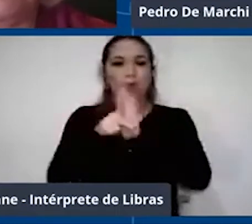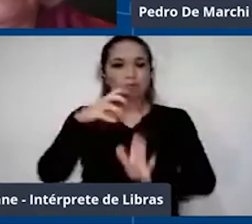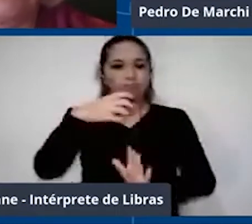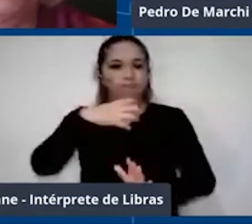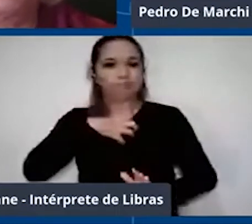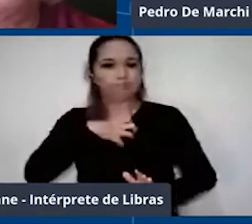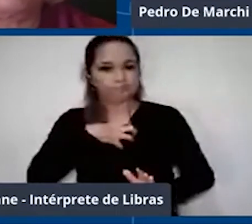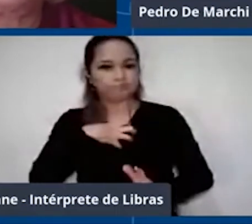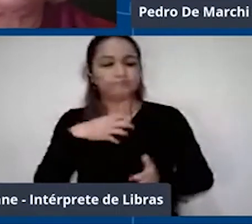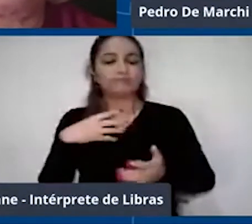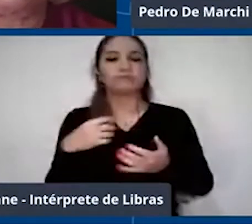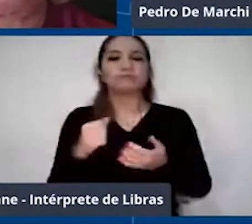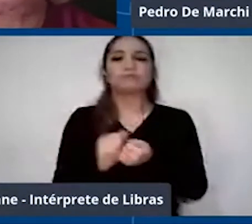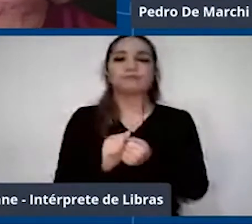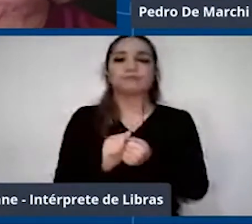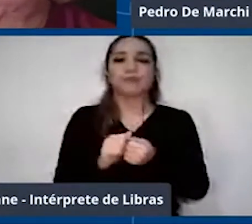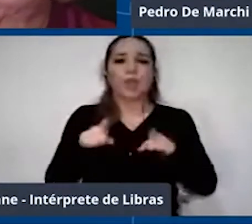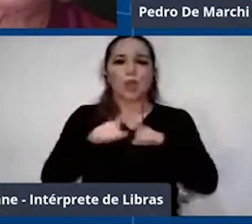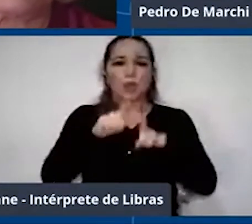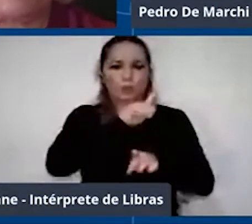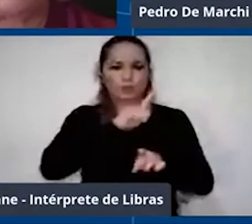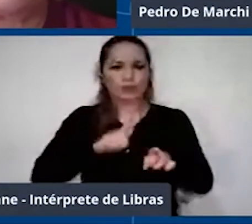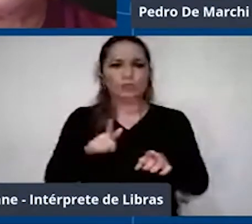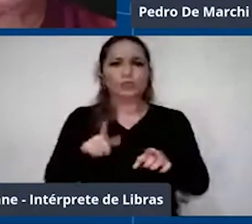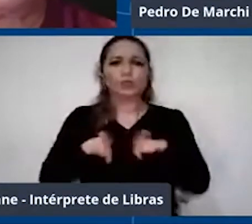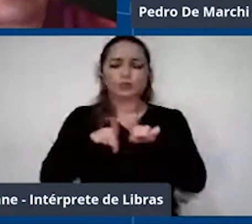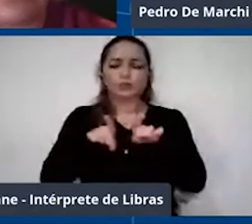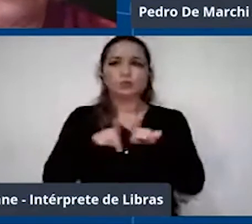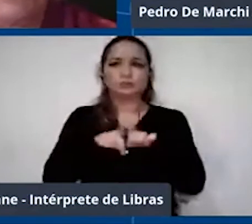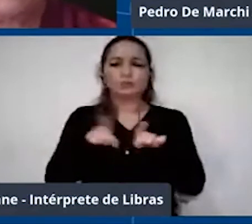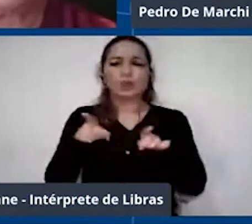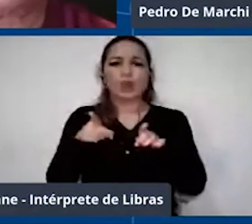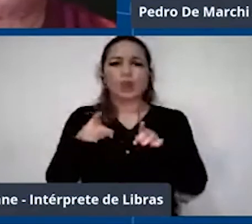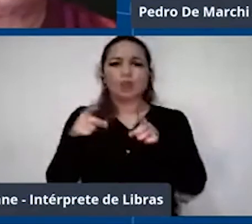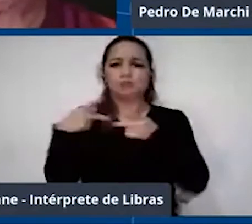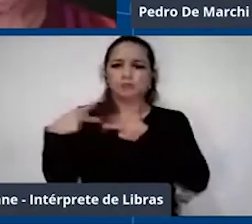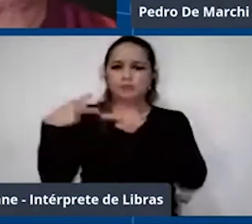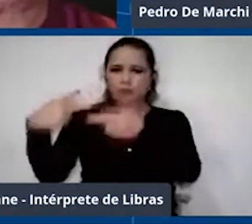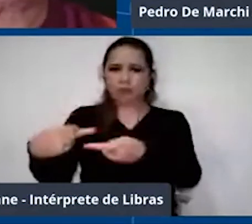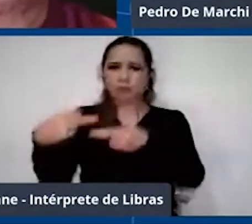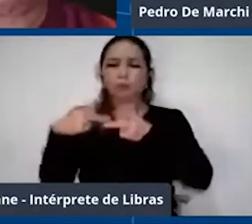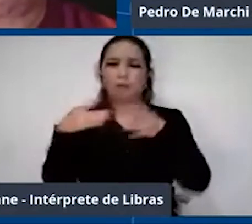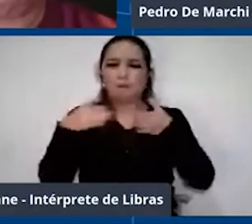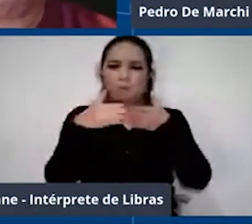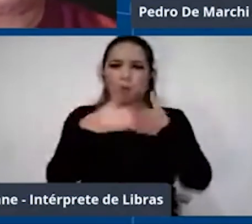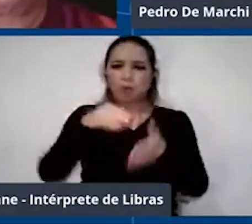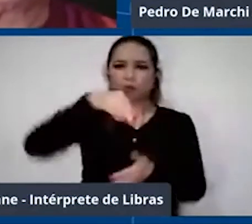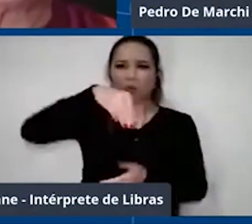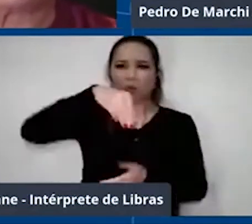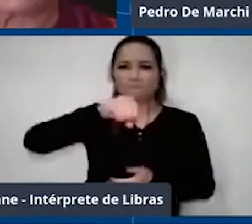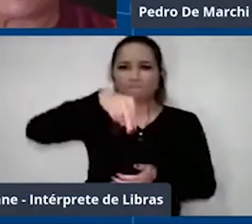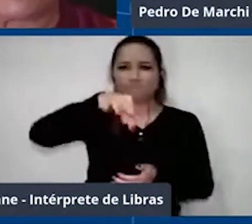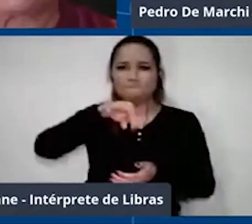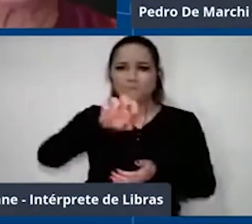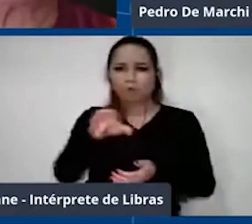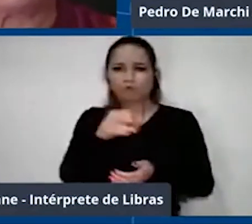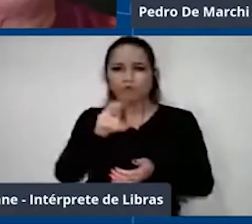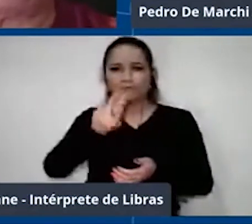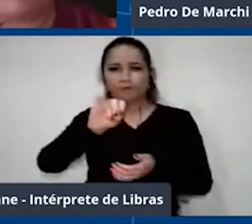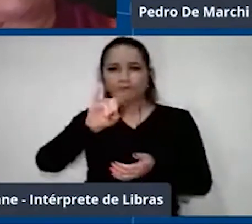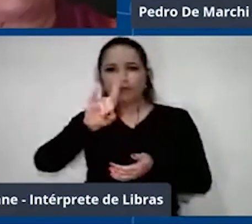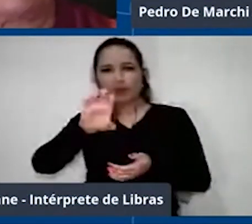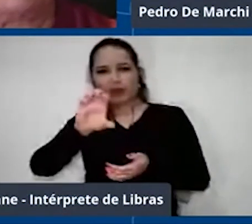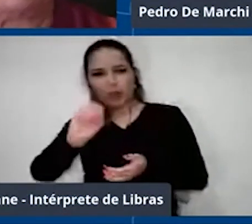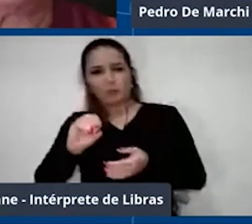Claro, o governador esteve até visitando o porto lá de Montevidéu, que tem uma administração pública, mas a